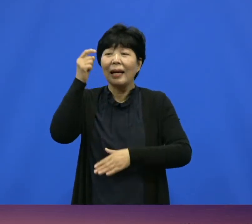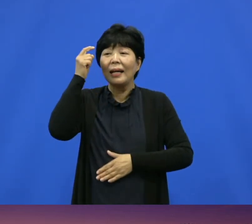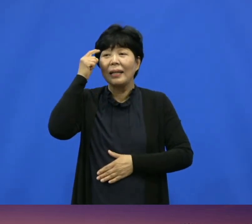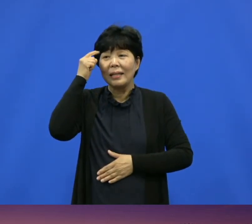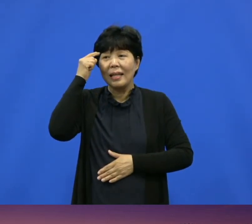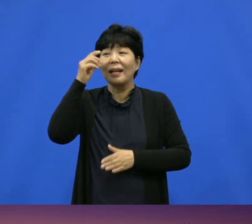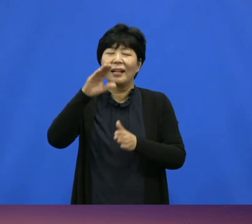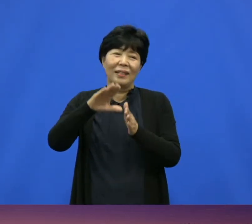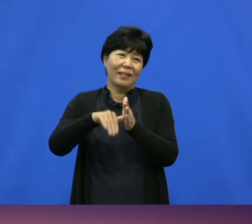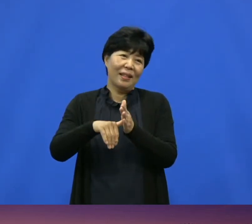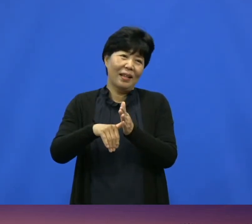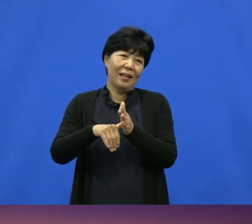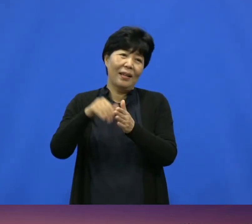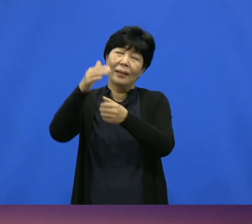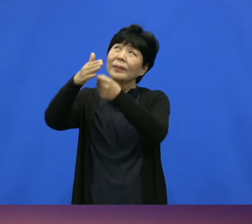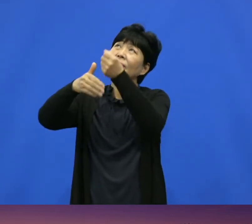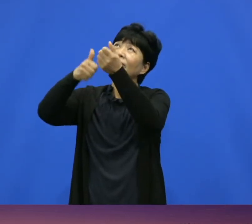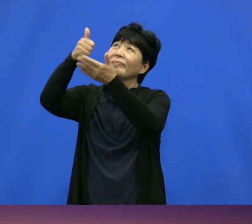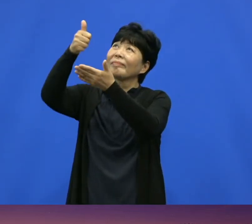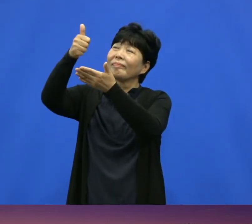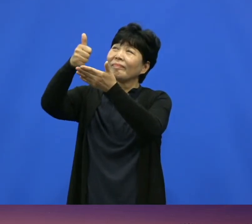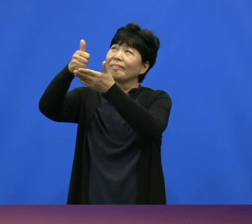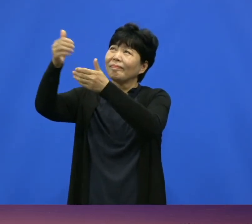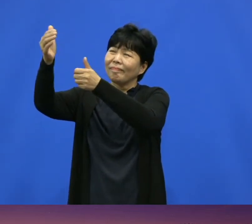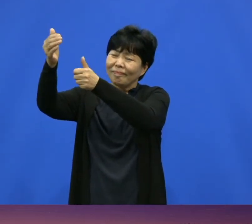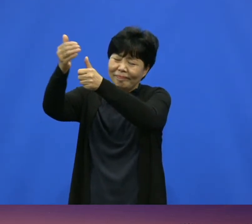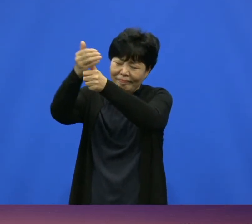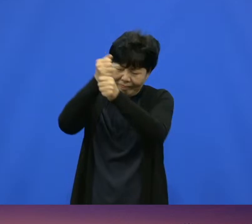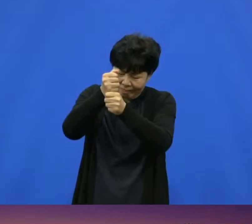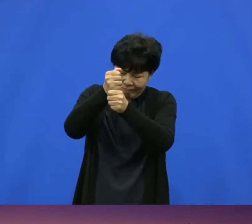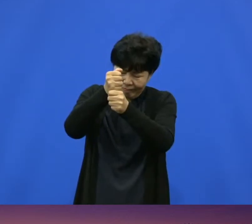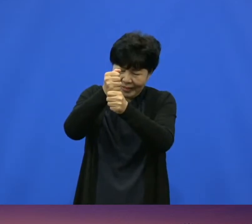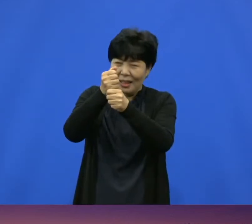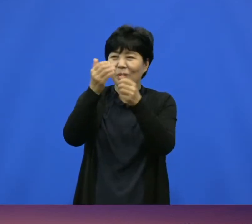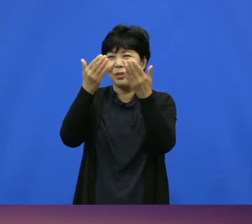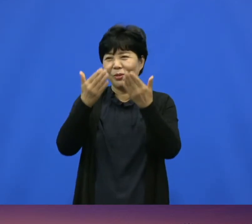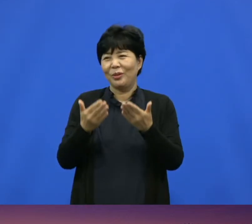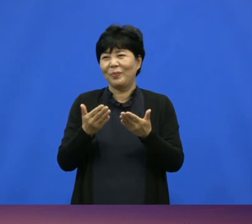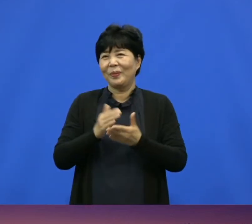그 지점에서 하나님이 다 붙들어 주시는 거예요.